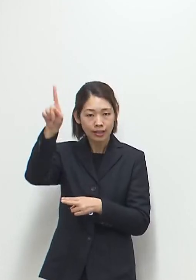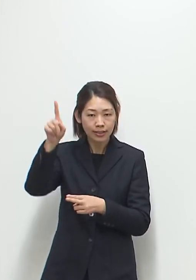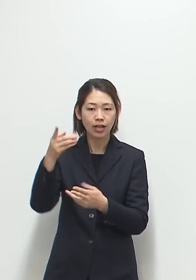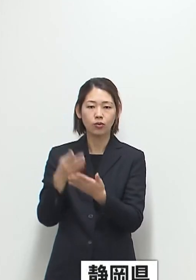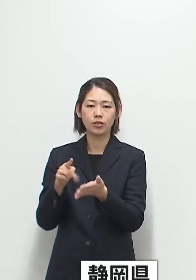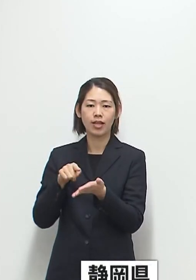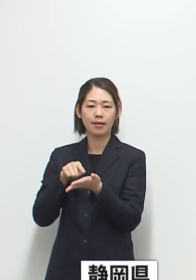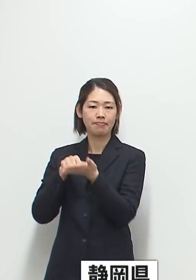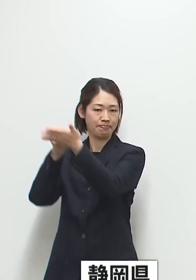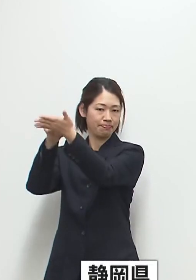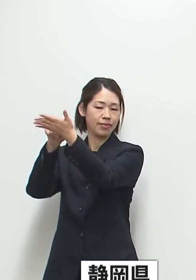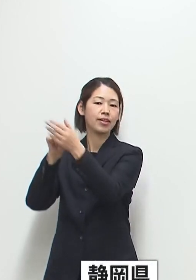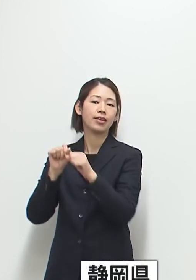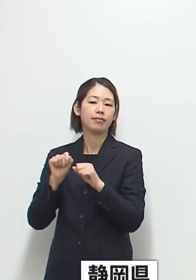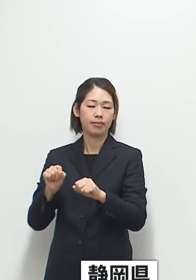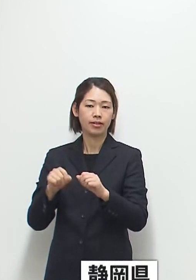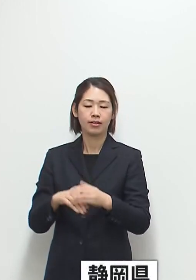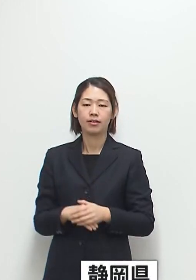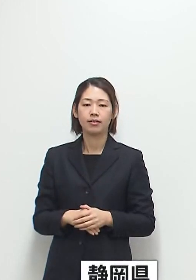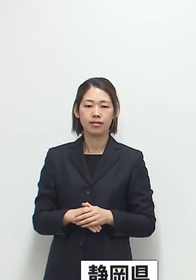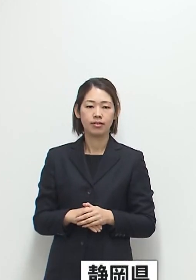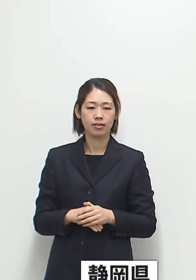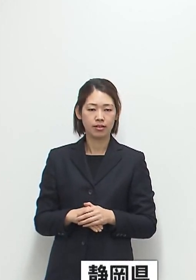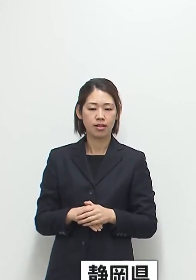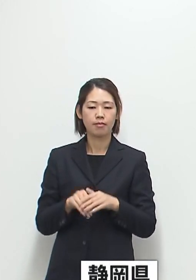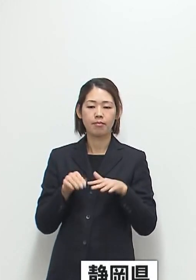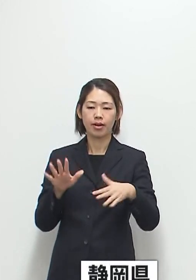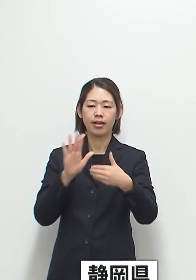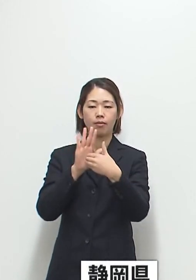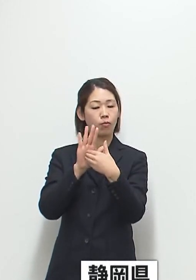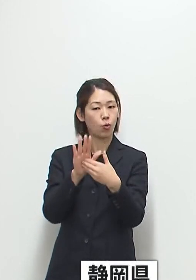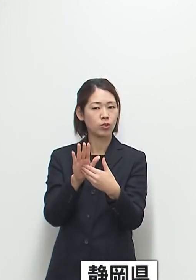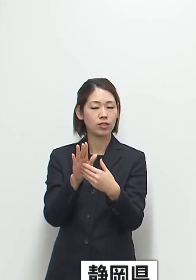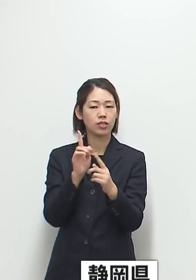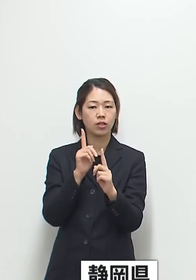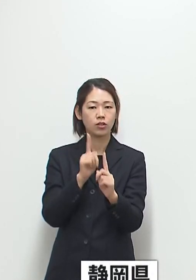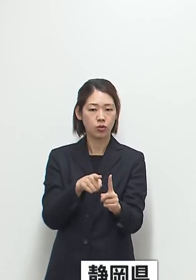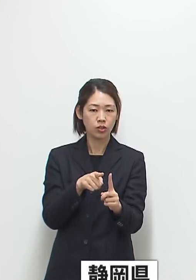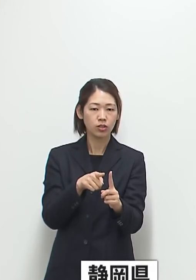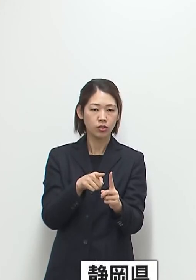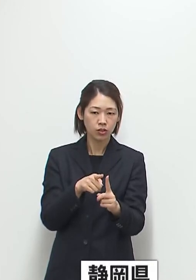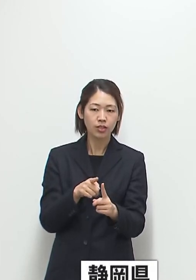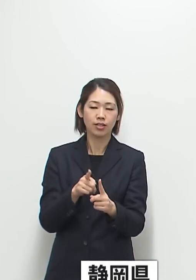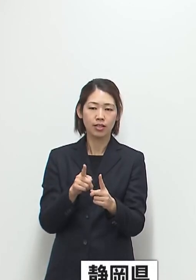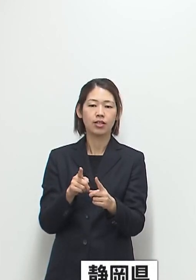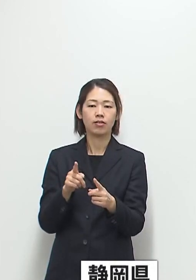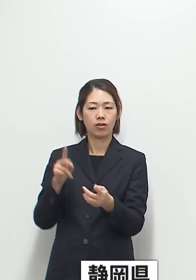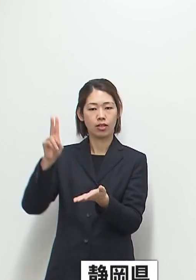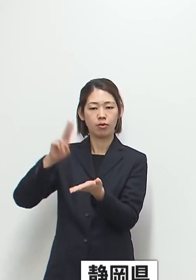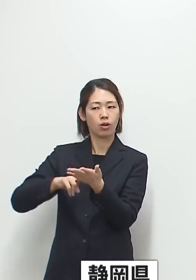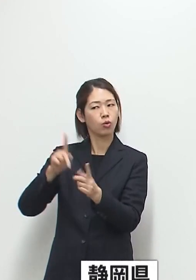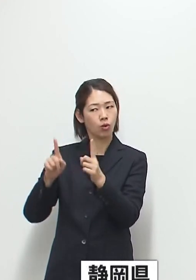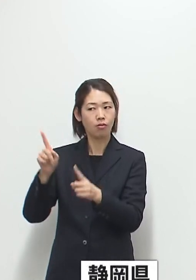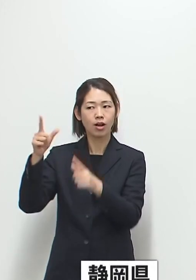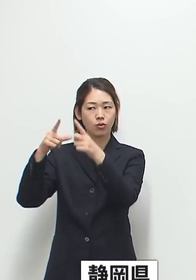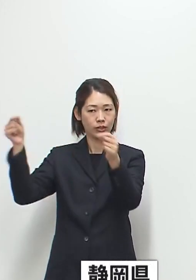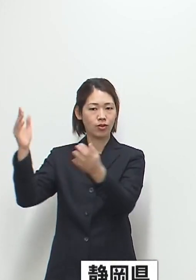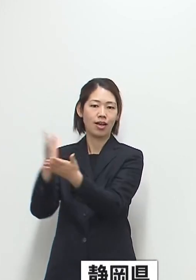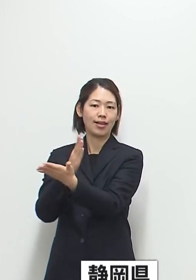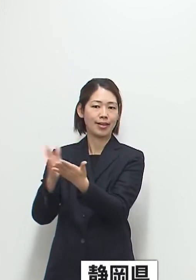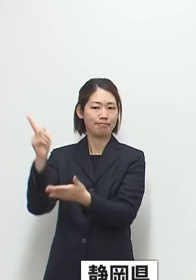県は来週早々にも対策本部会議を開き、具体的な対策を検討する方針です。